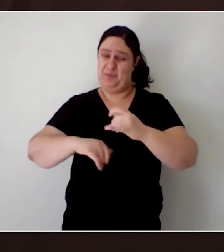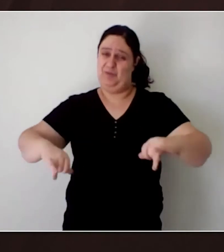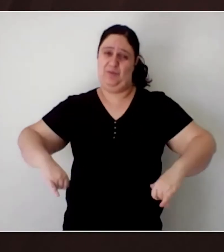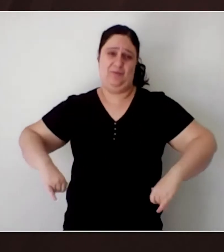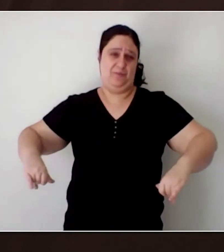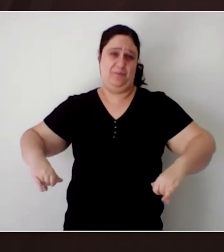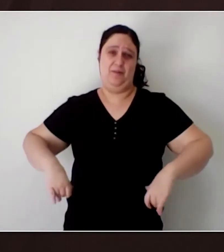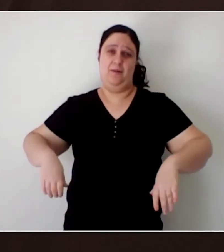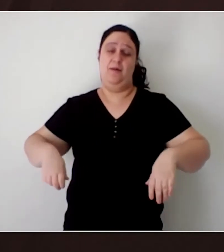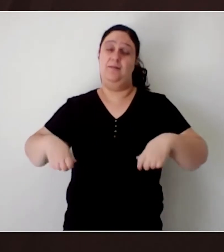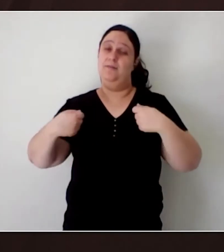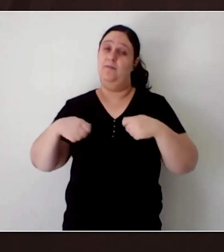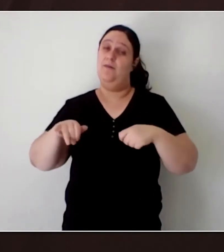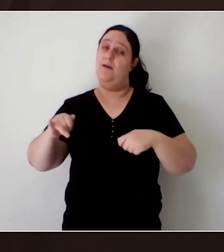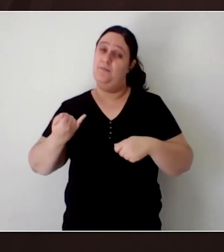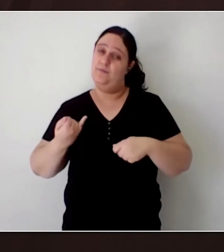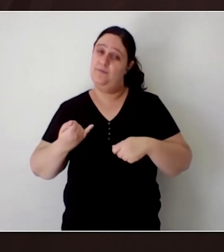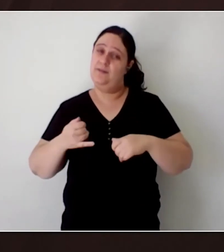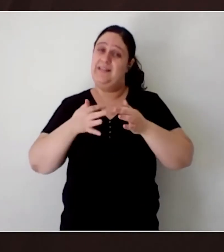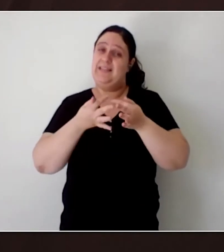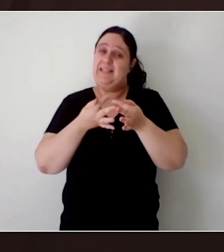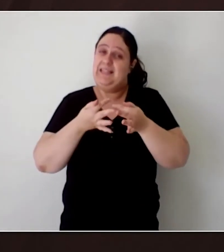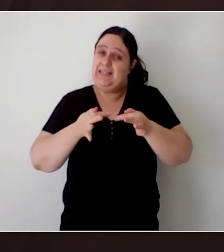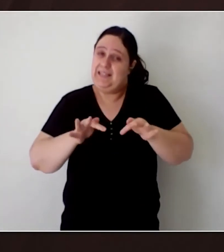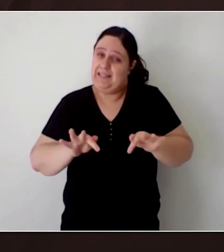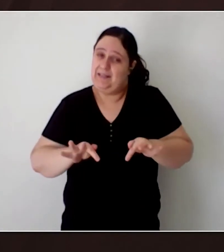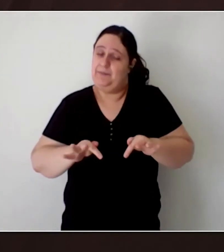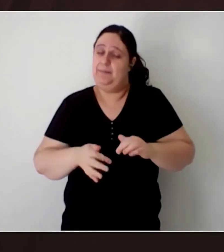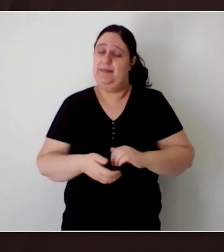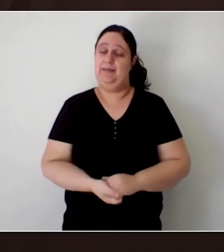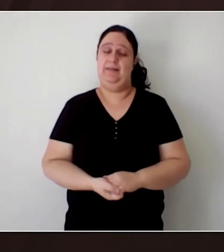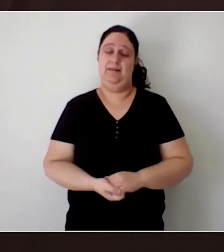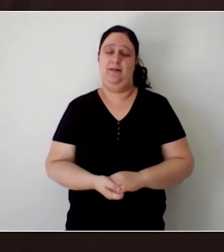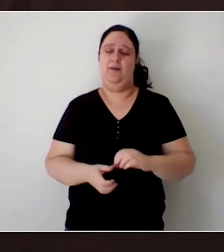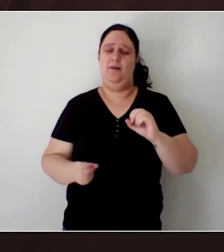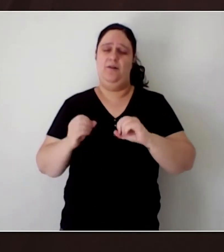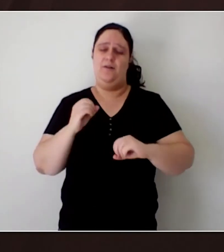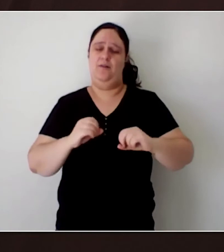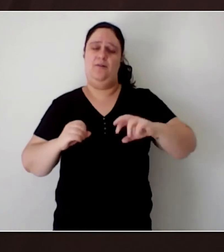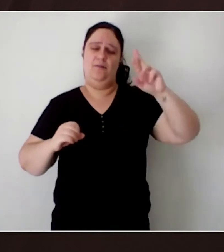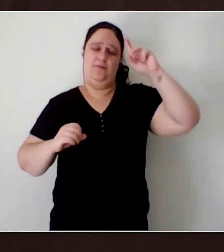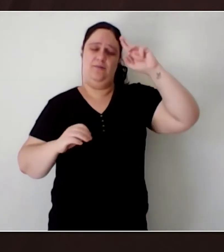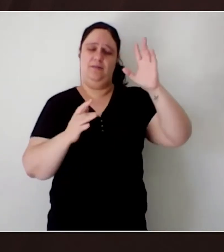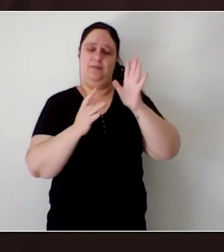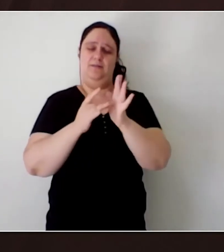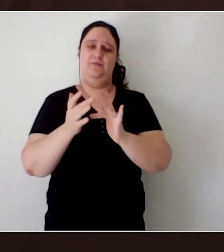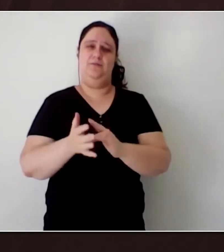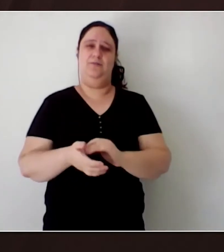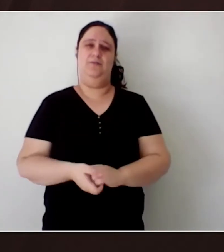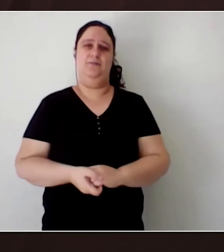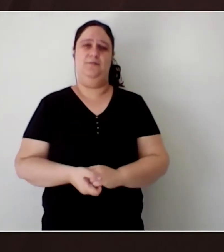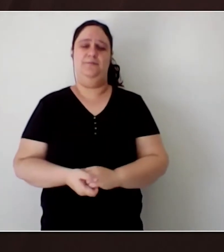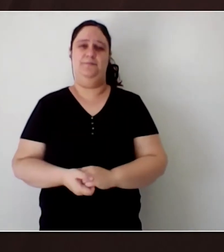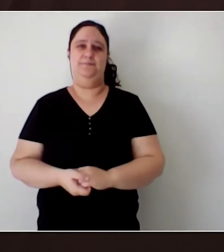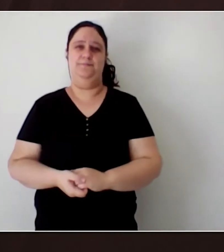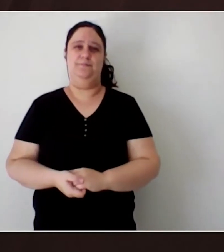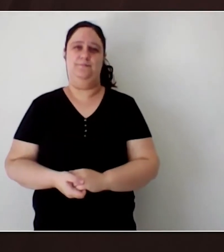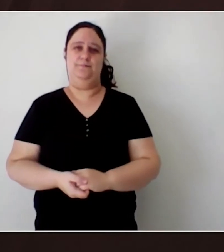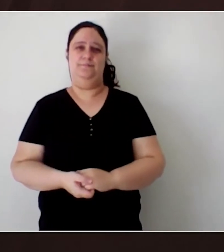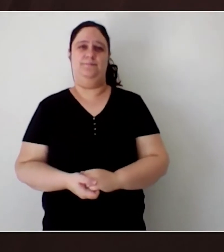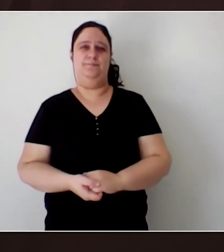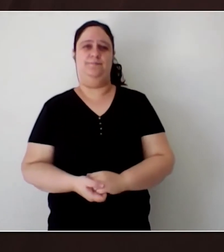nós. Ah, Senhor Jesus. Por isso, irmãos, é muito difícil para o povo em